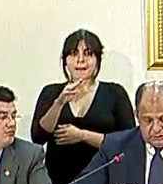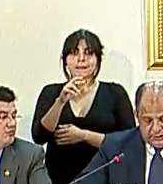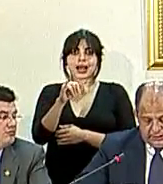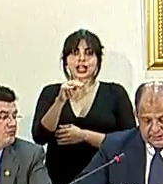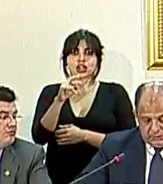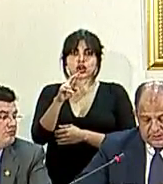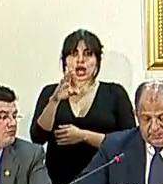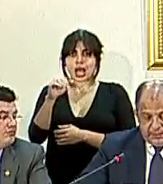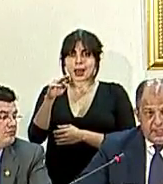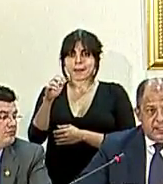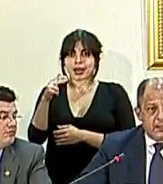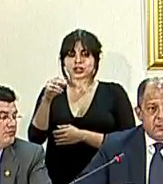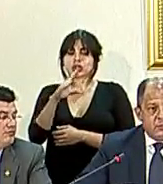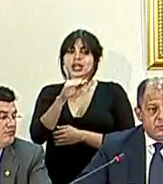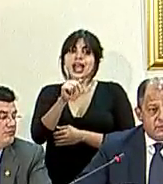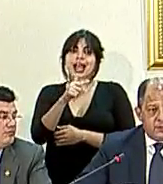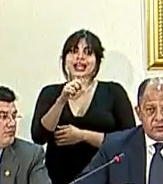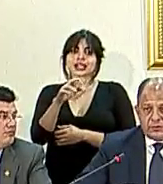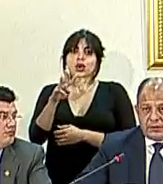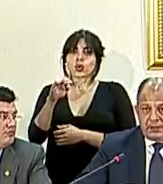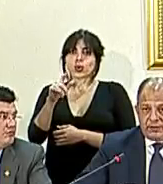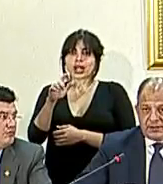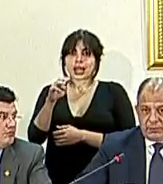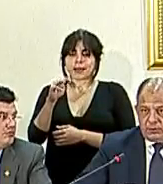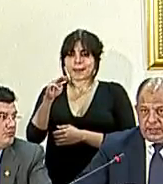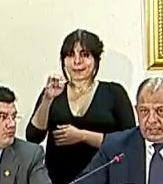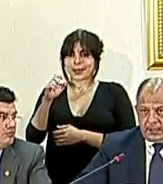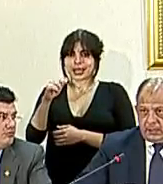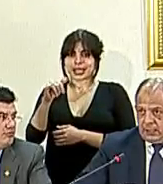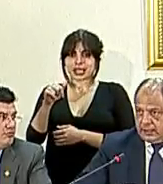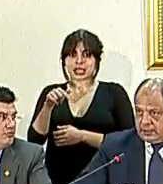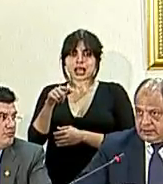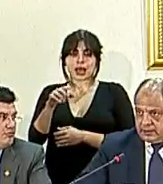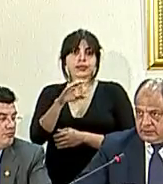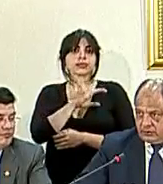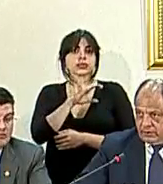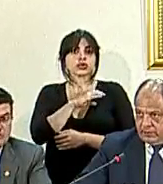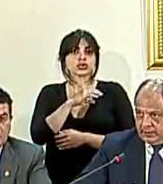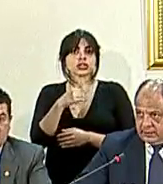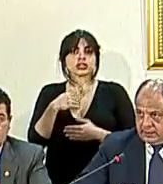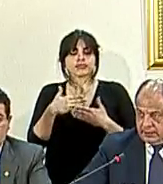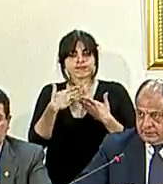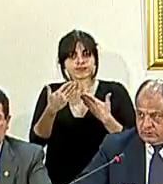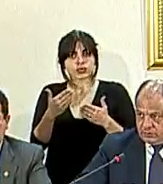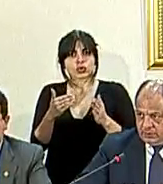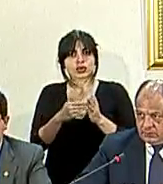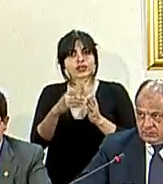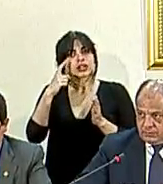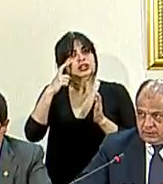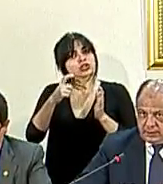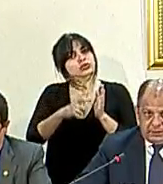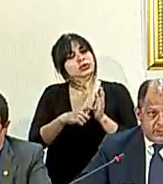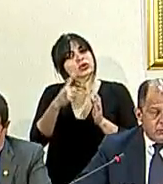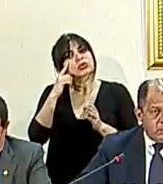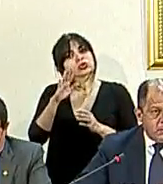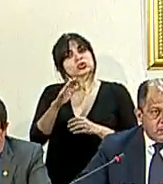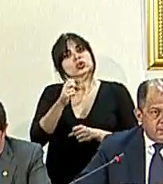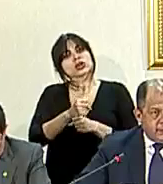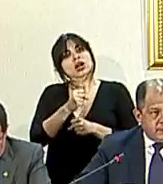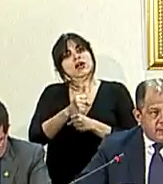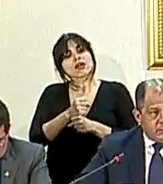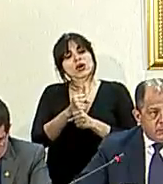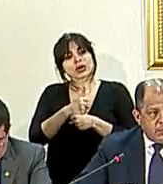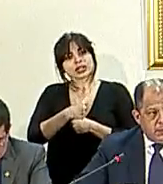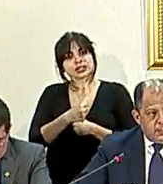Camacho y el agente William Mejía, todos ellos de la Fuerza Pública, a quienes extiendo nuevamente el reconocimiento por el trabajo